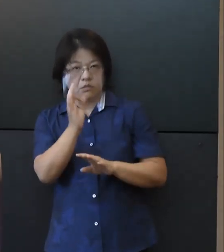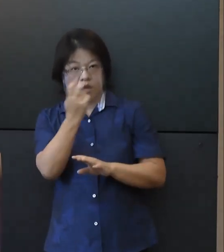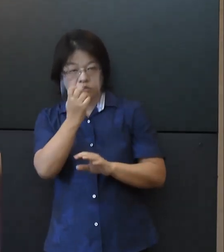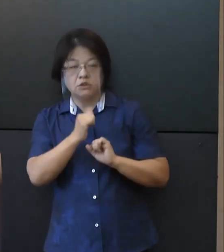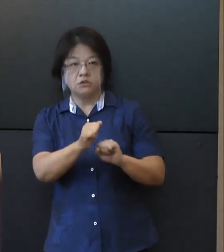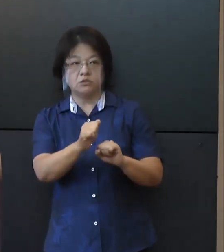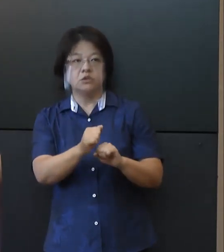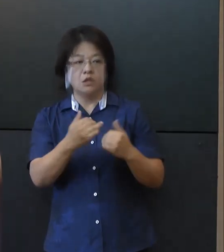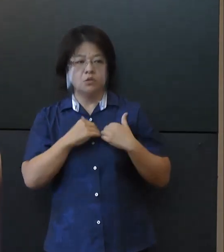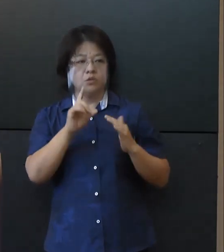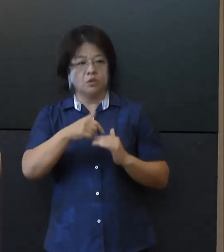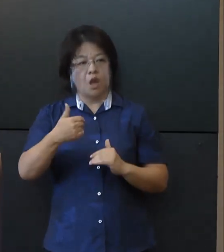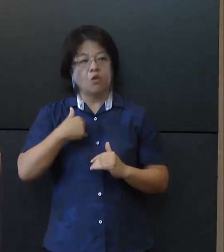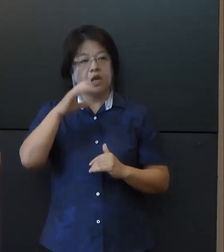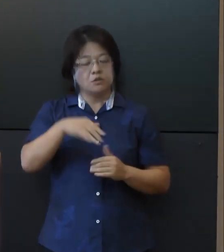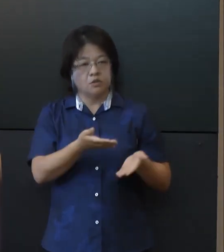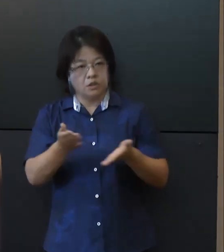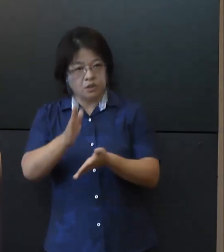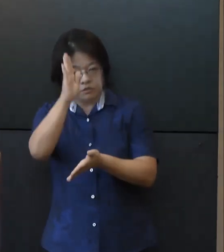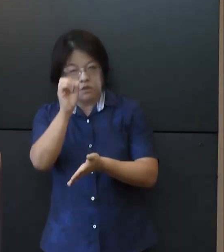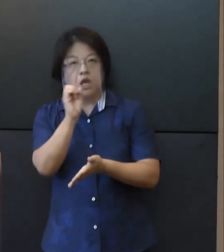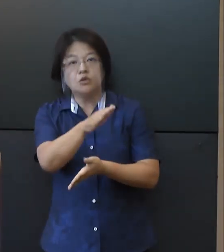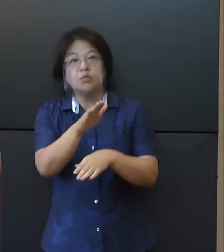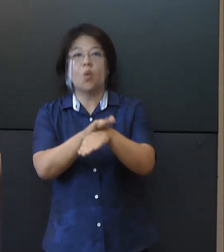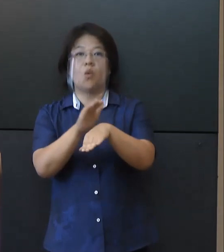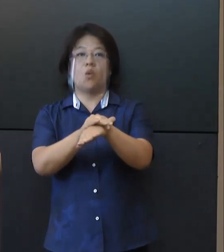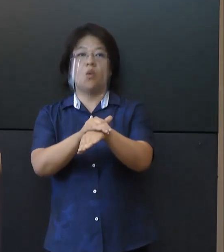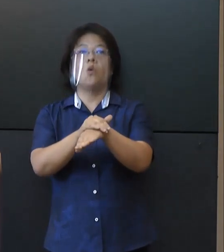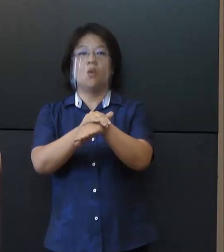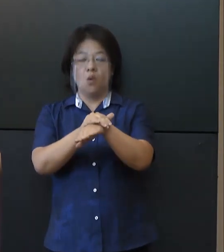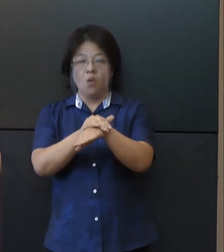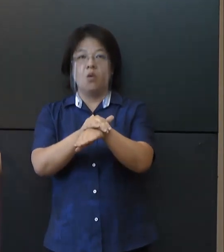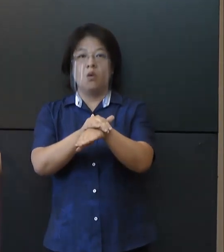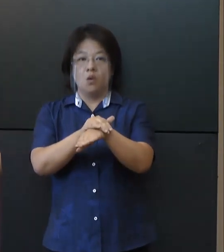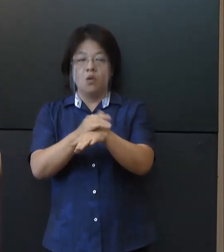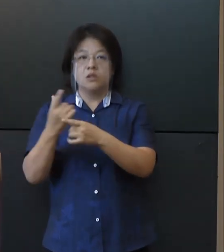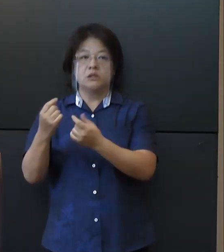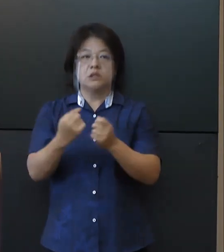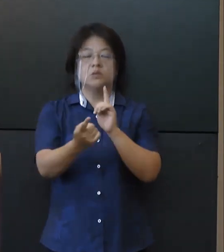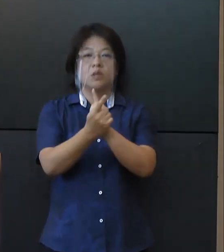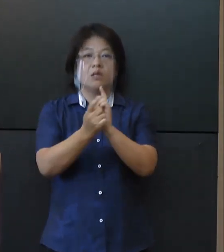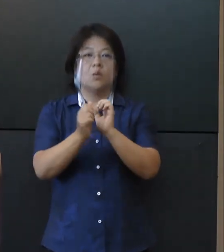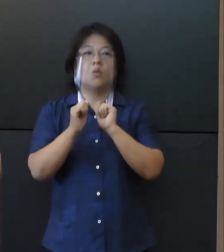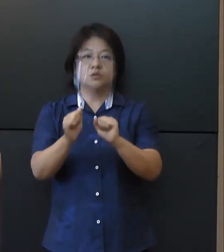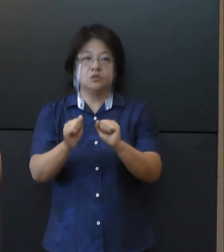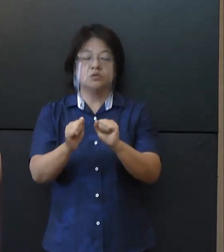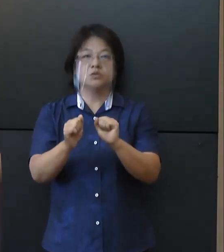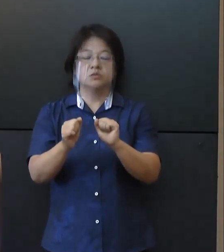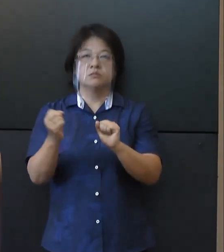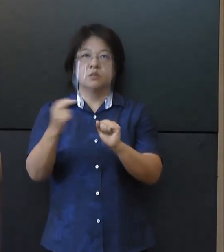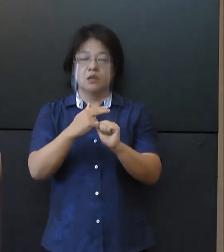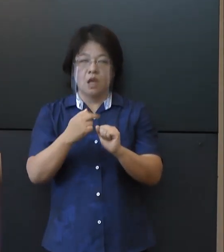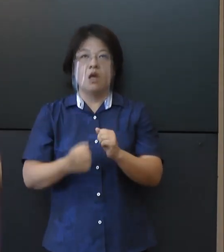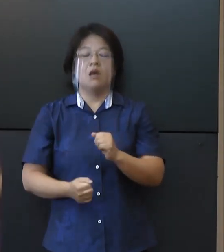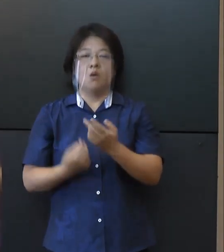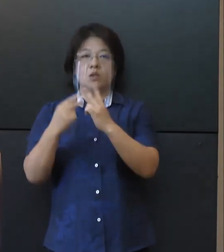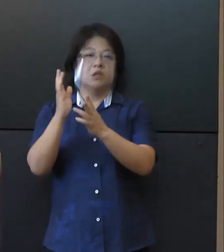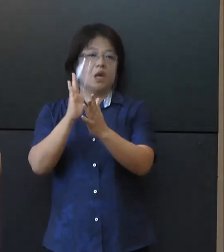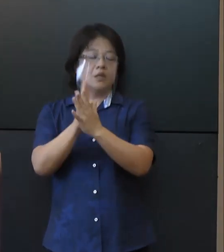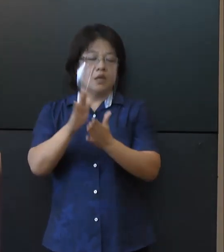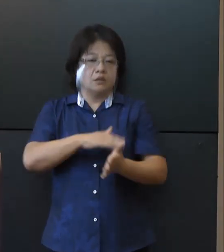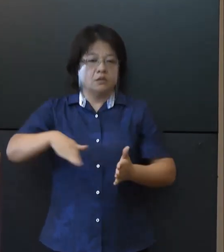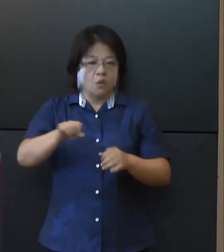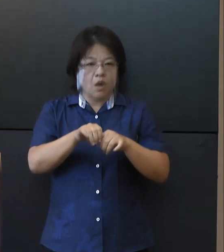健所への案内などを行うことにより、水際対策に加えて市中感染拡大防止対策の強